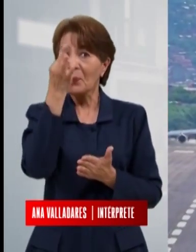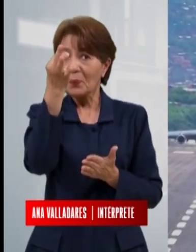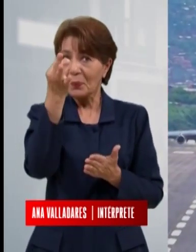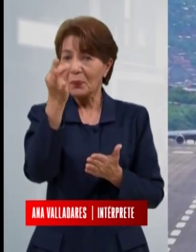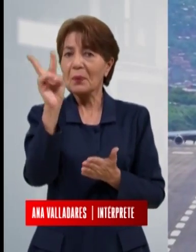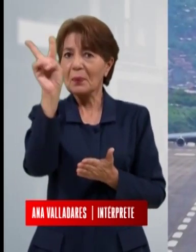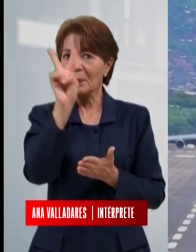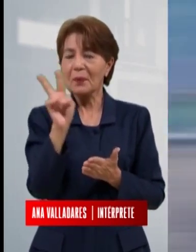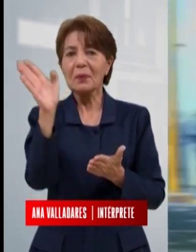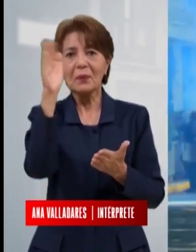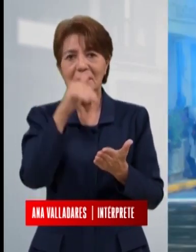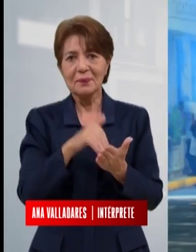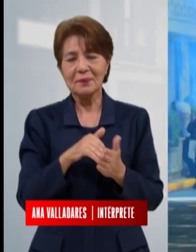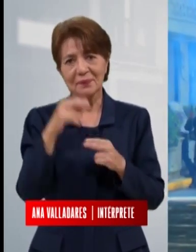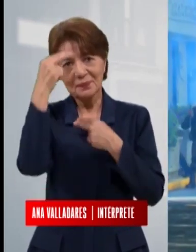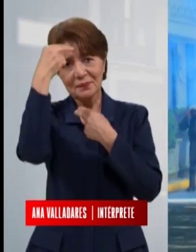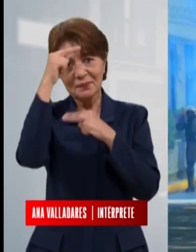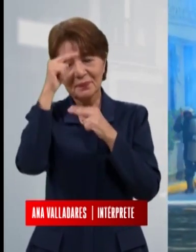siguiente